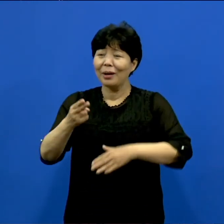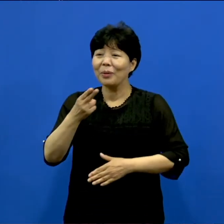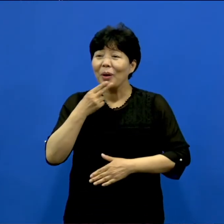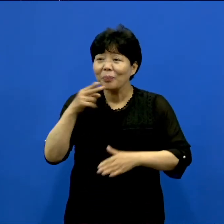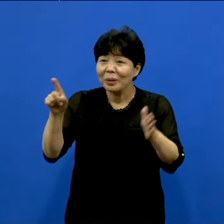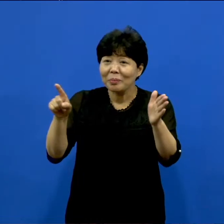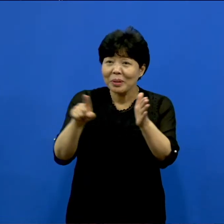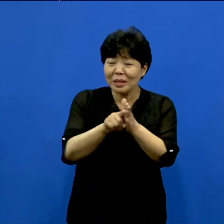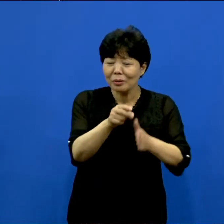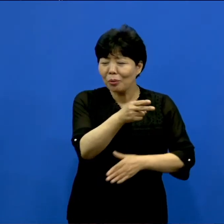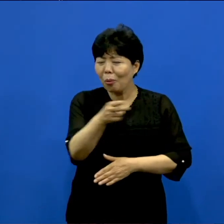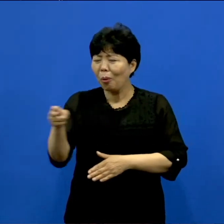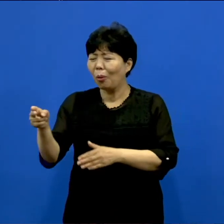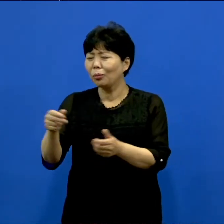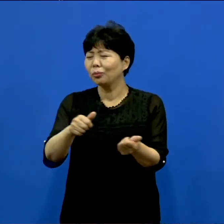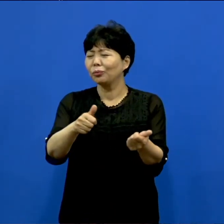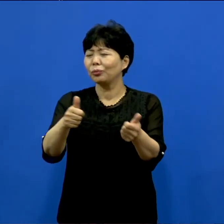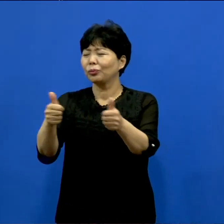자체가 죽은 것이다.